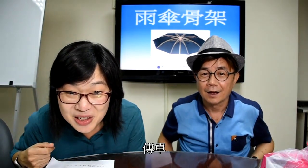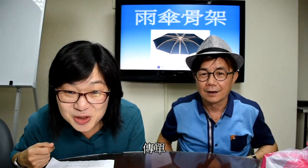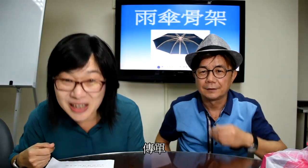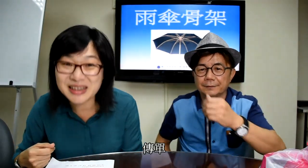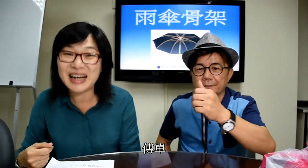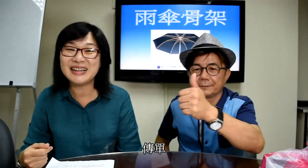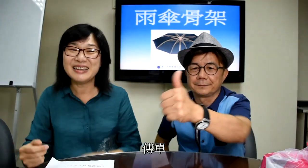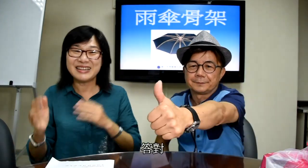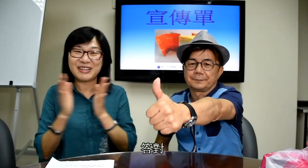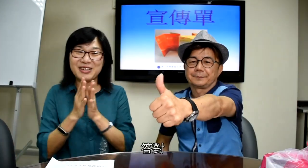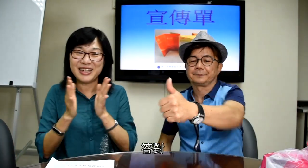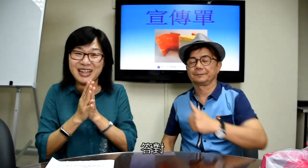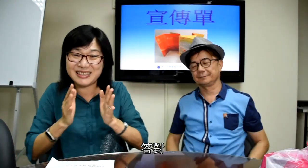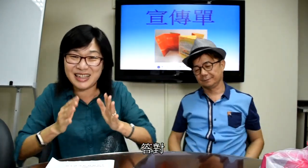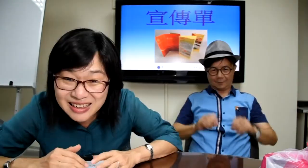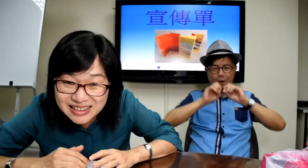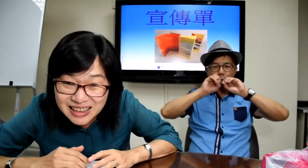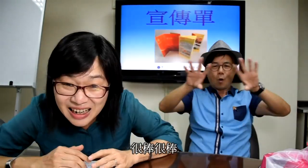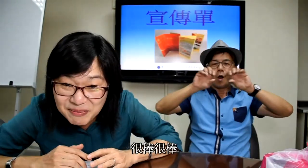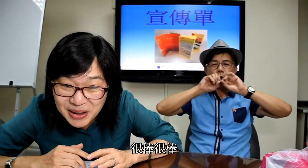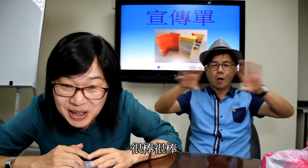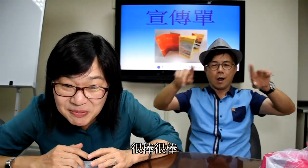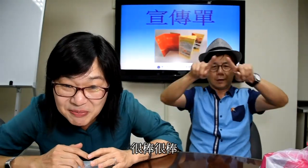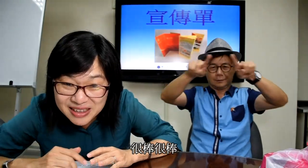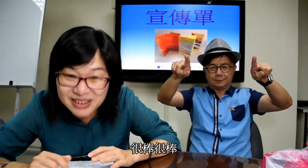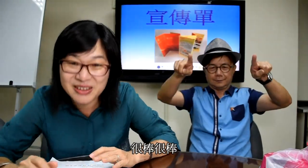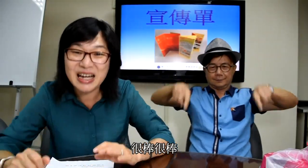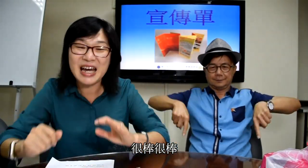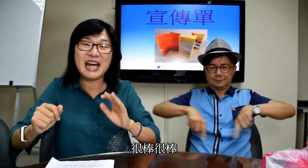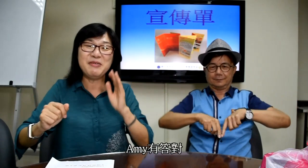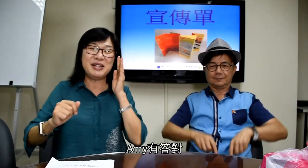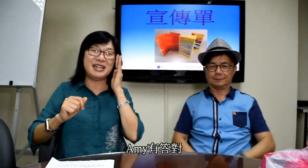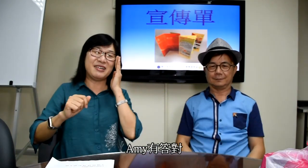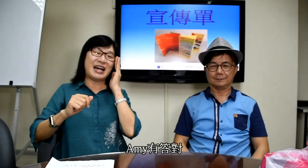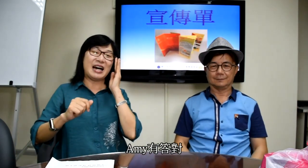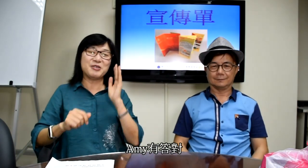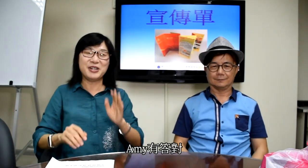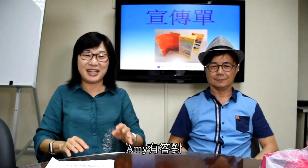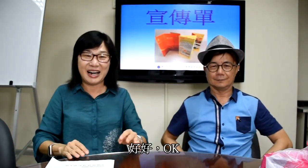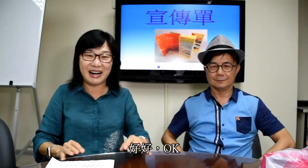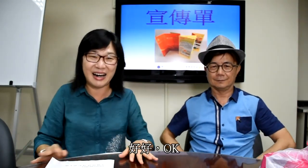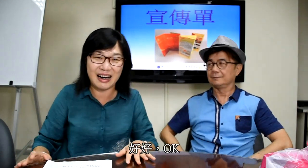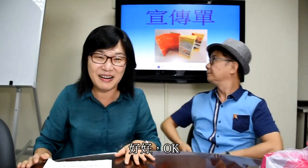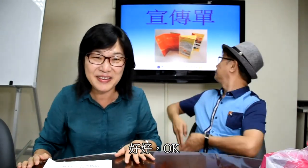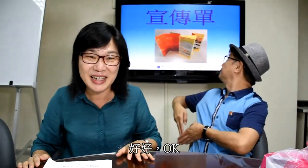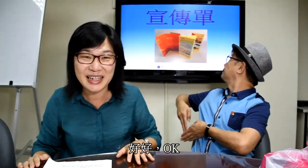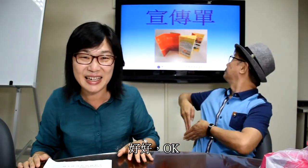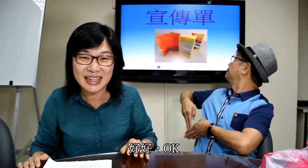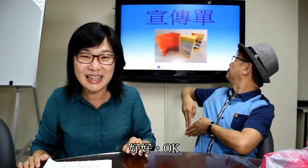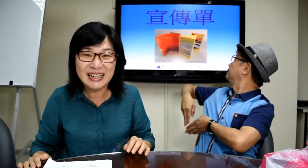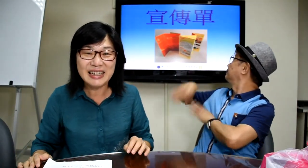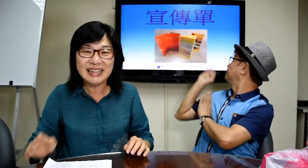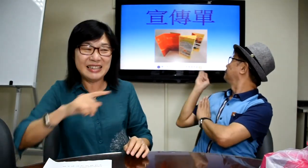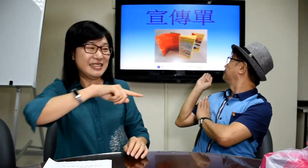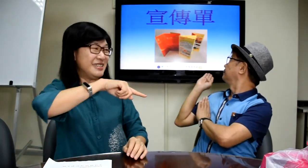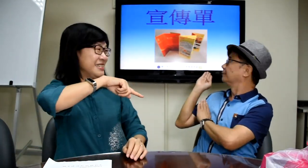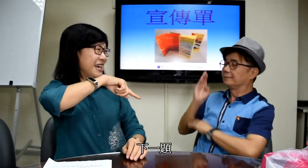传单，答对，很棒，都 Amy 有答对，好 ，OK。下一